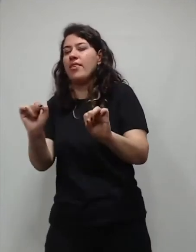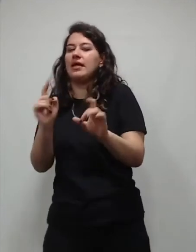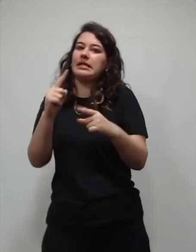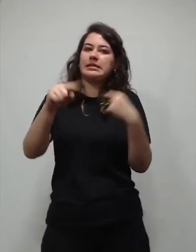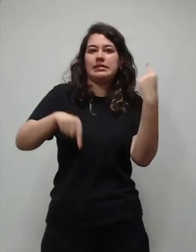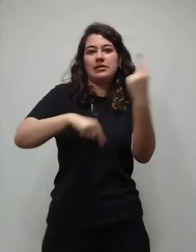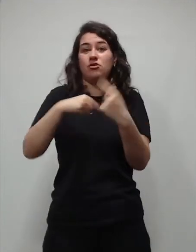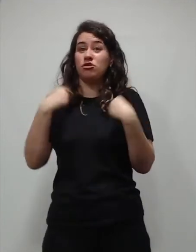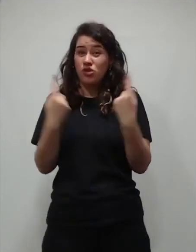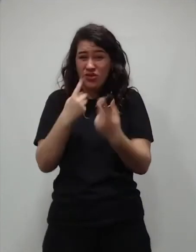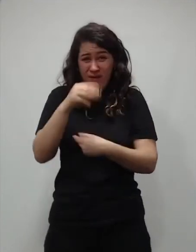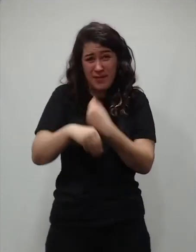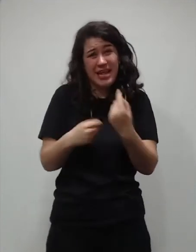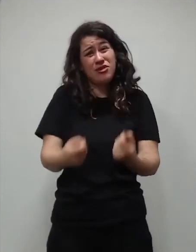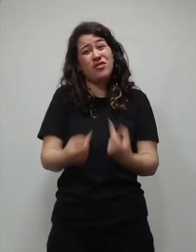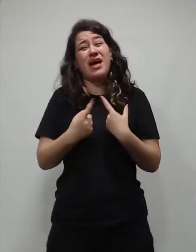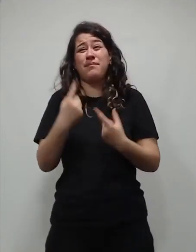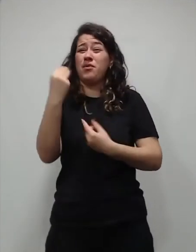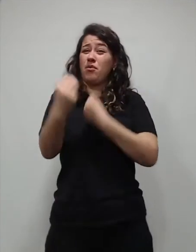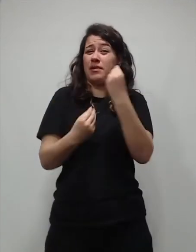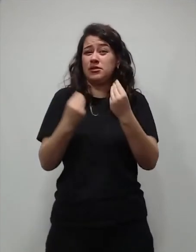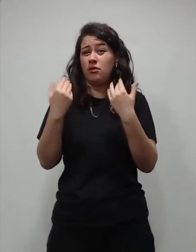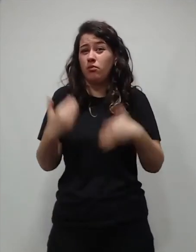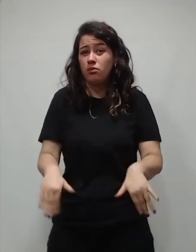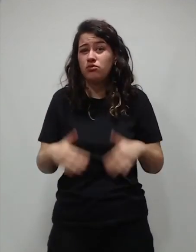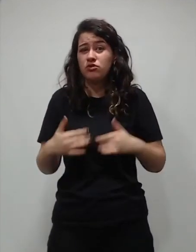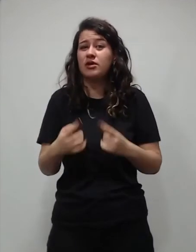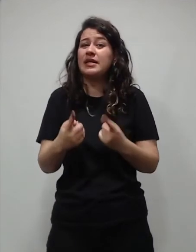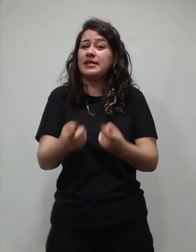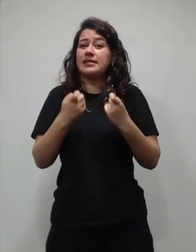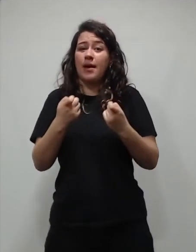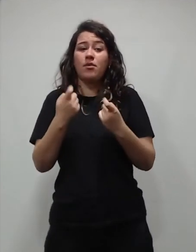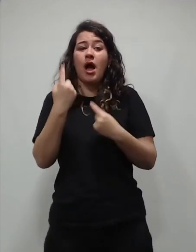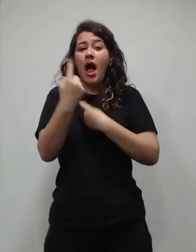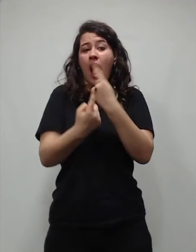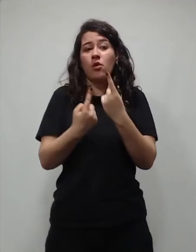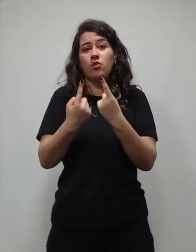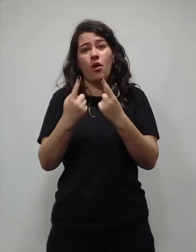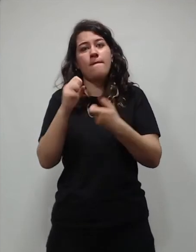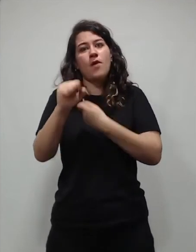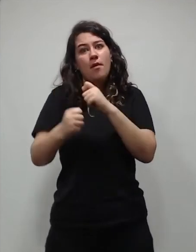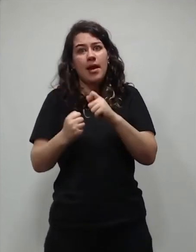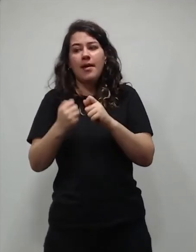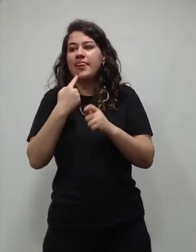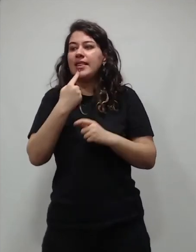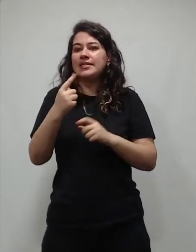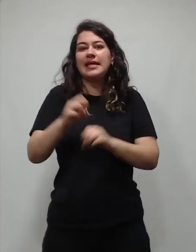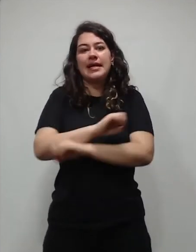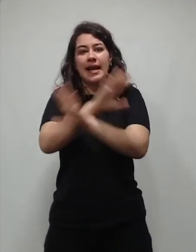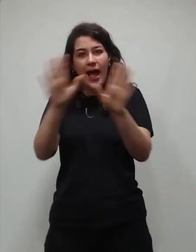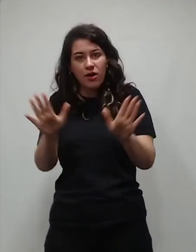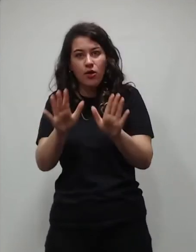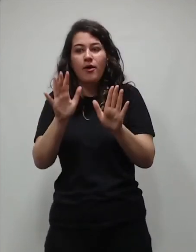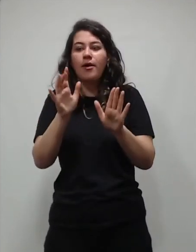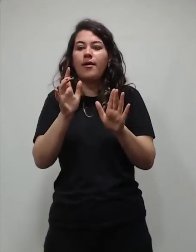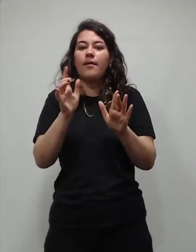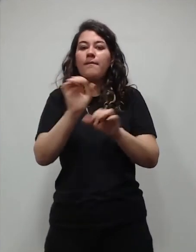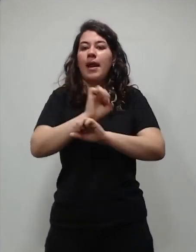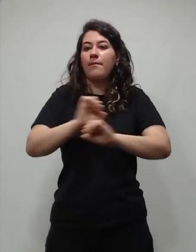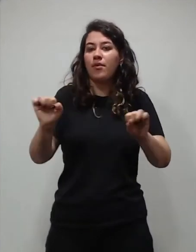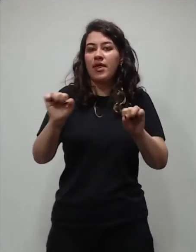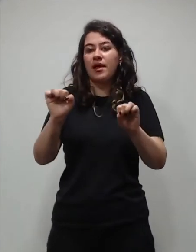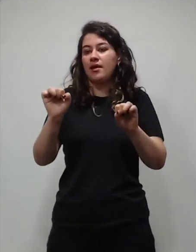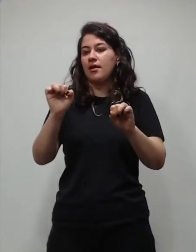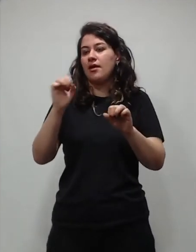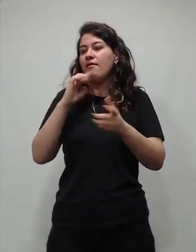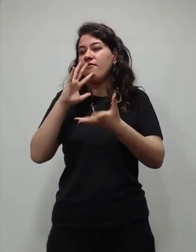esto como familiares nos preocupa mucho y nos parece importante marcar algunas de estas tensiones que pueden significar frenos al